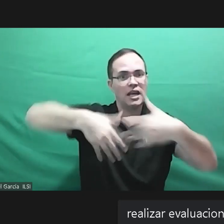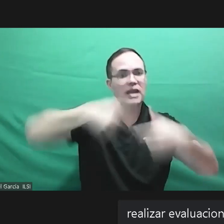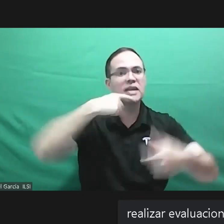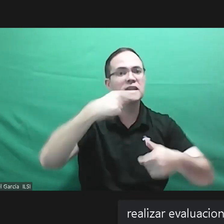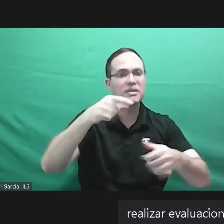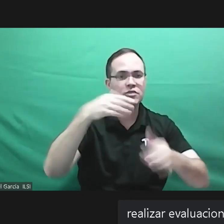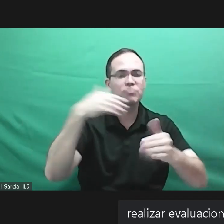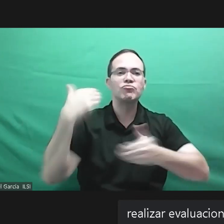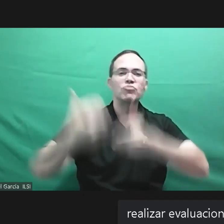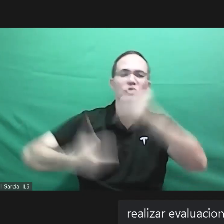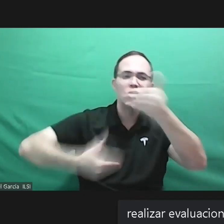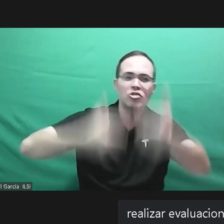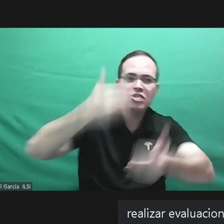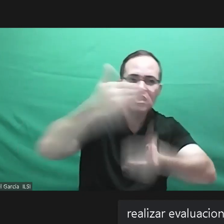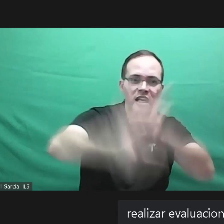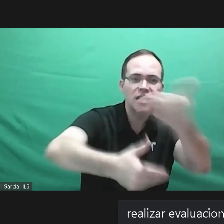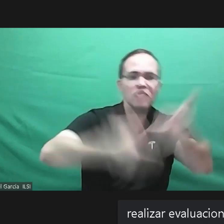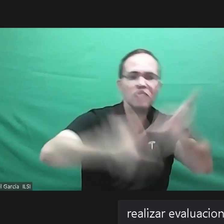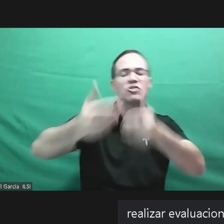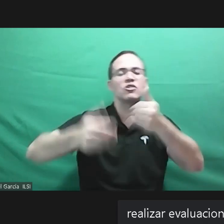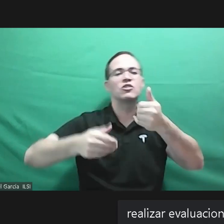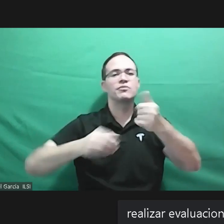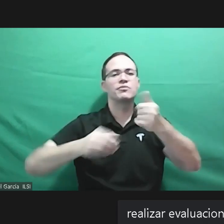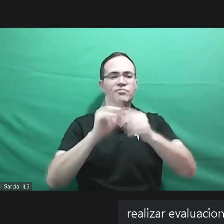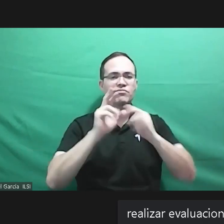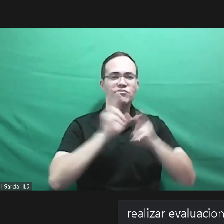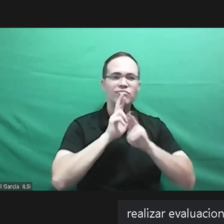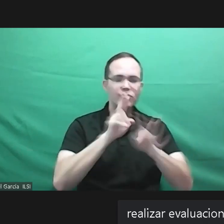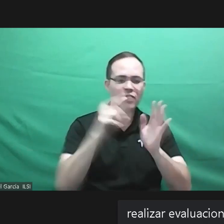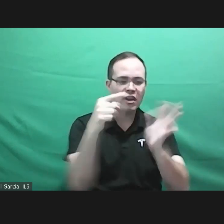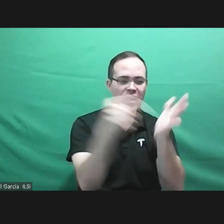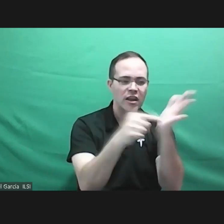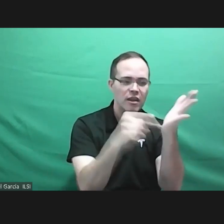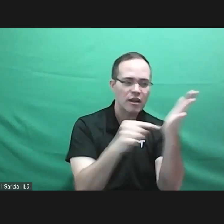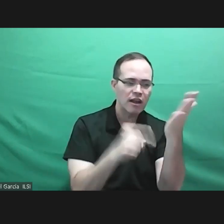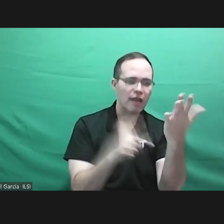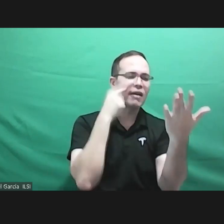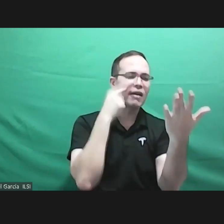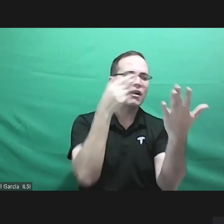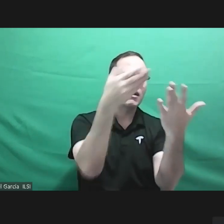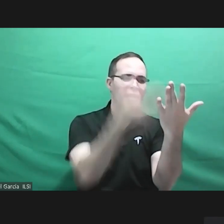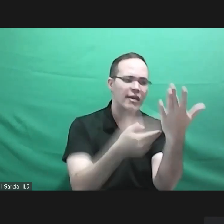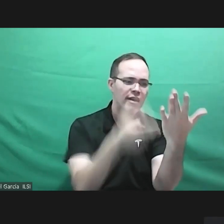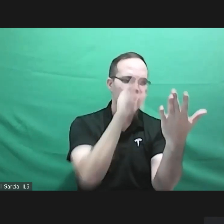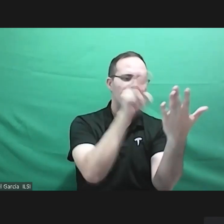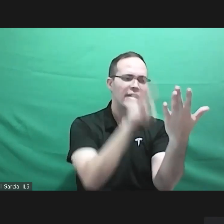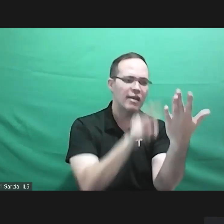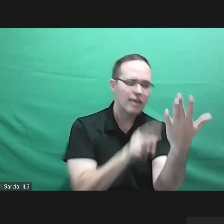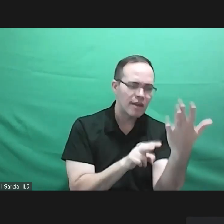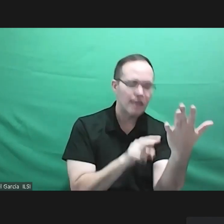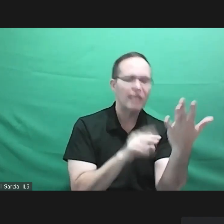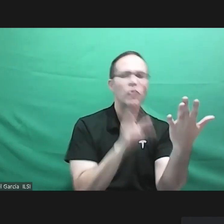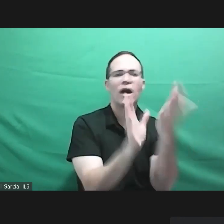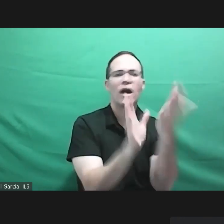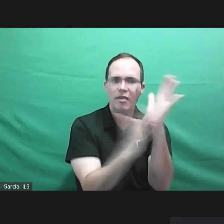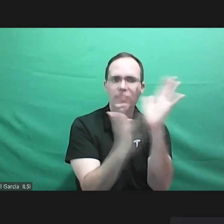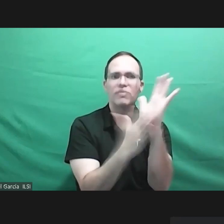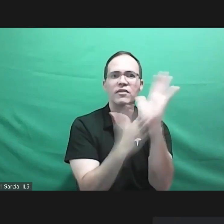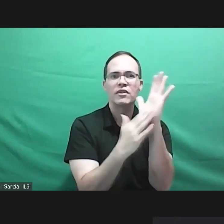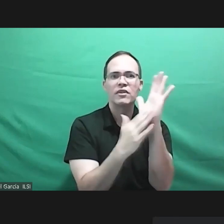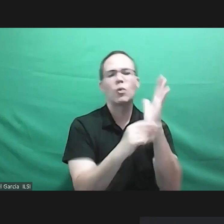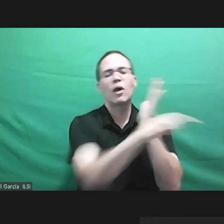y de impacto, son clave para mejorar las intervenciones estatales y para asegurar que estén basadas en evidencia.